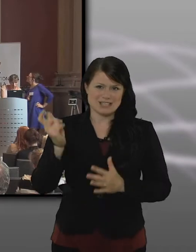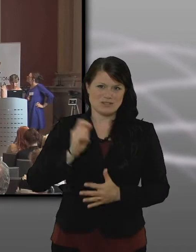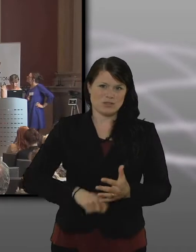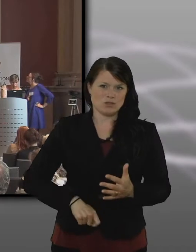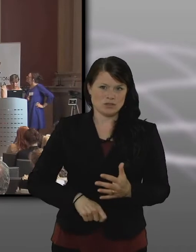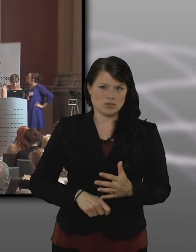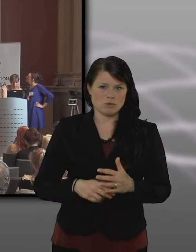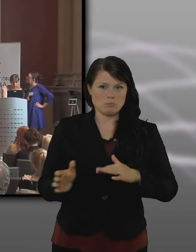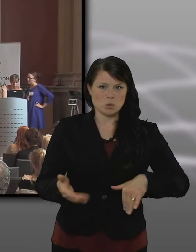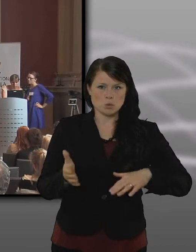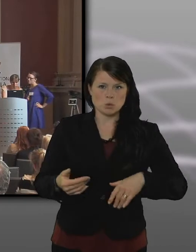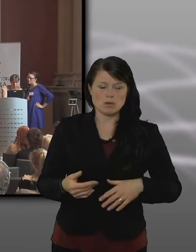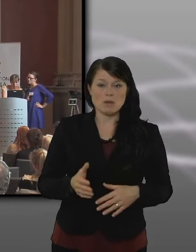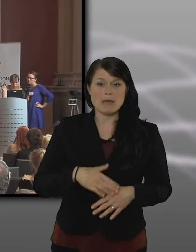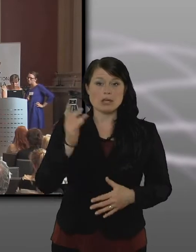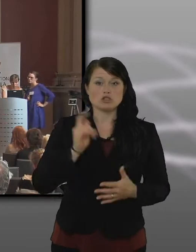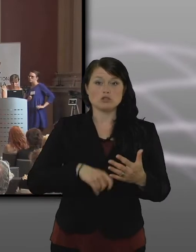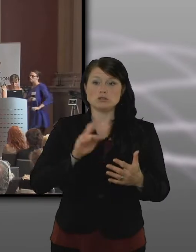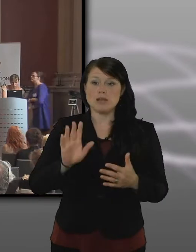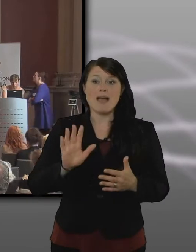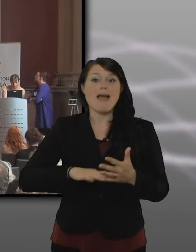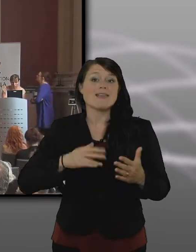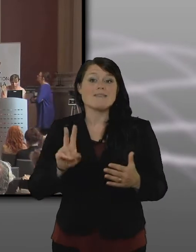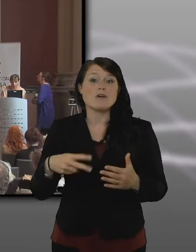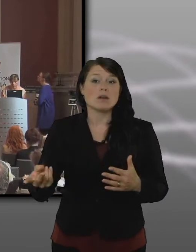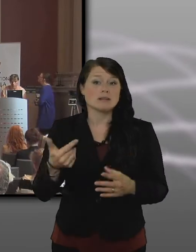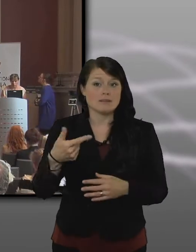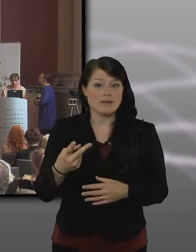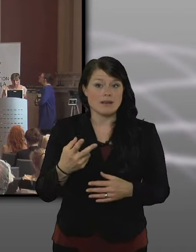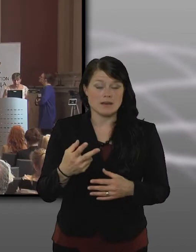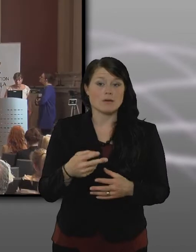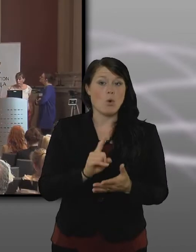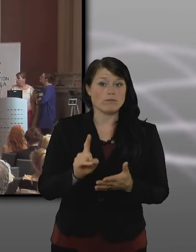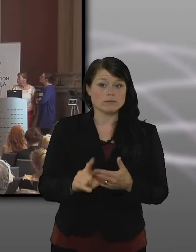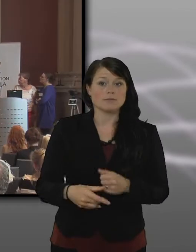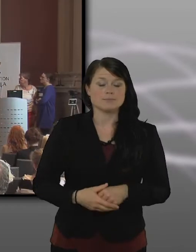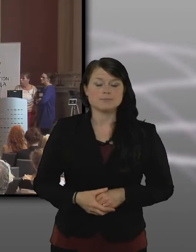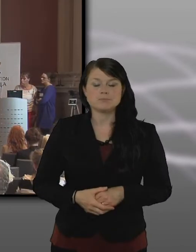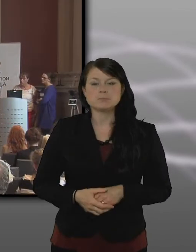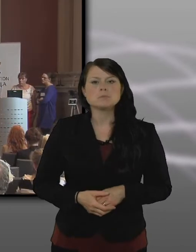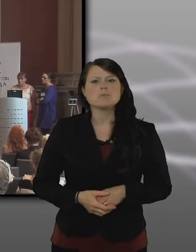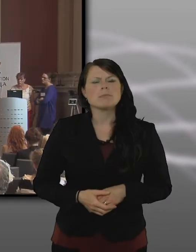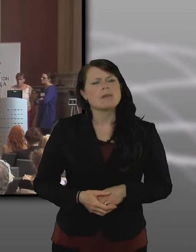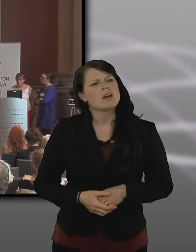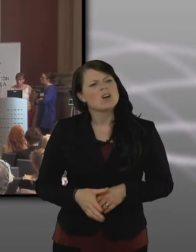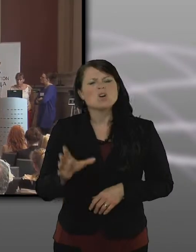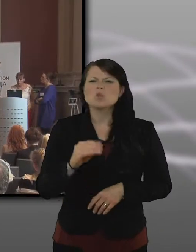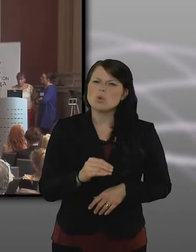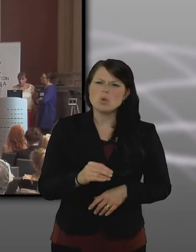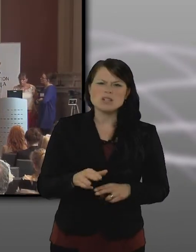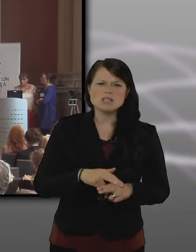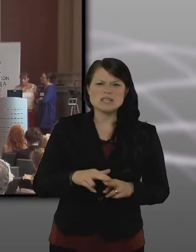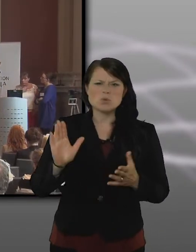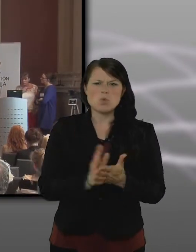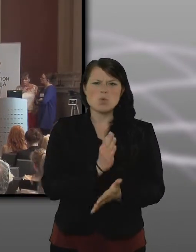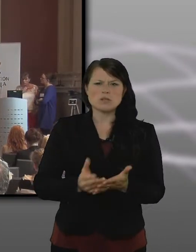produktioner. Det är dyrare än att göra vanlig tv på många sätt. Och då var det så onödigt att visa de